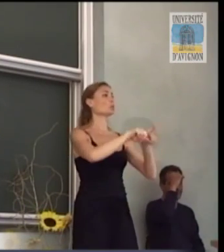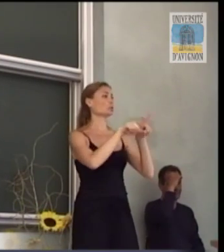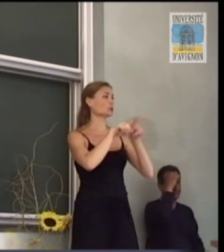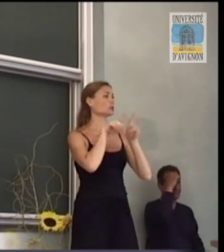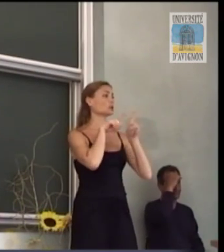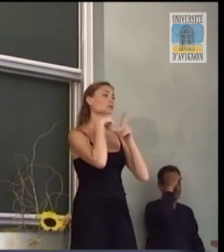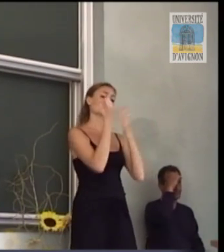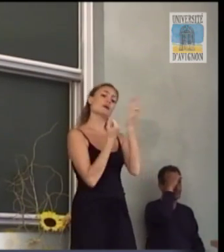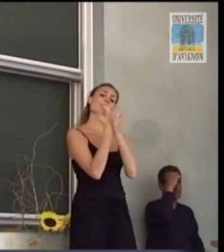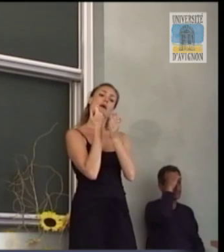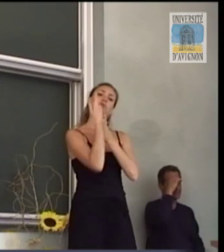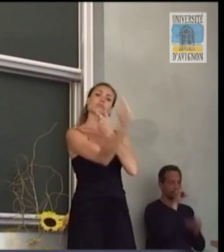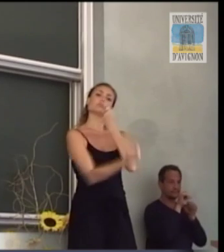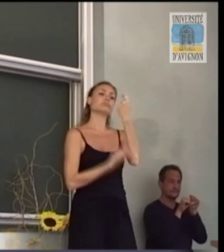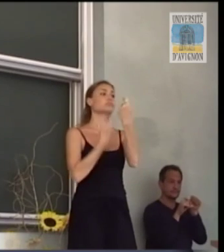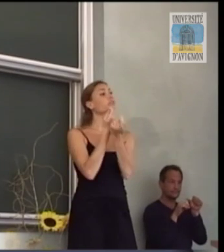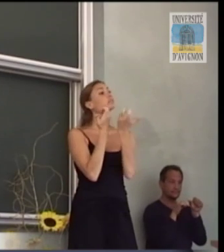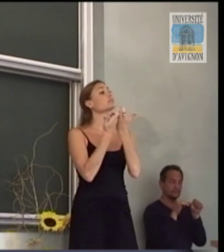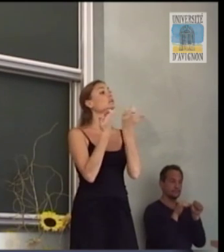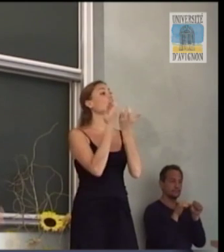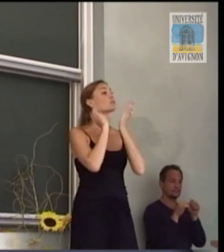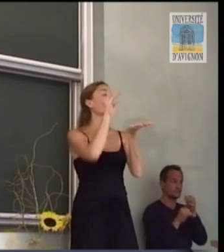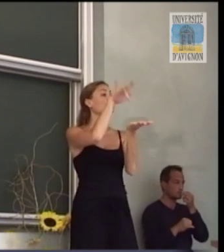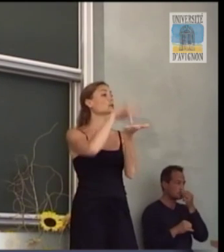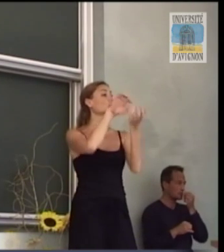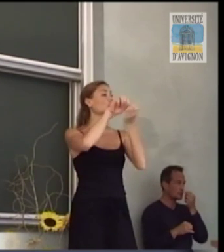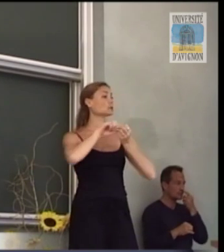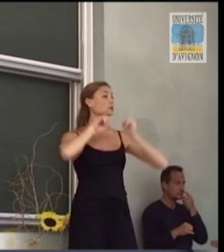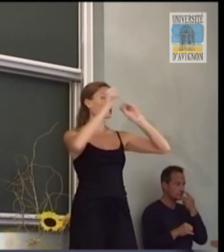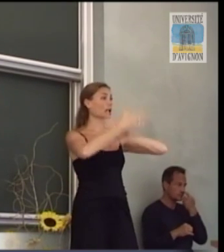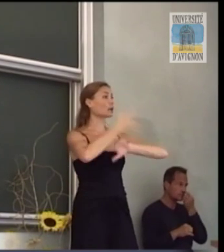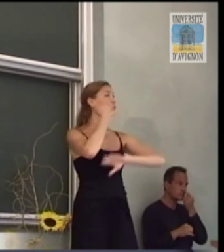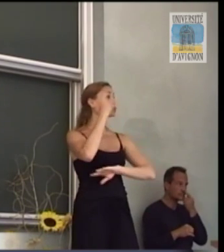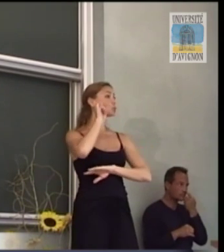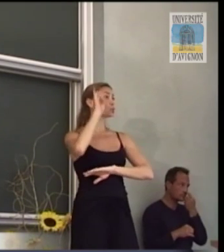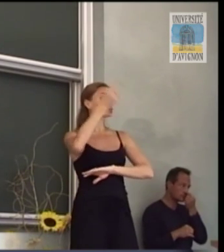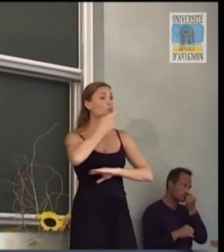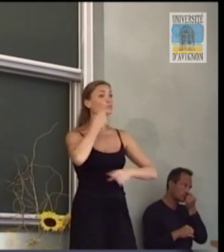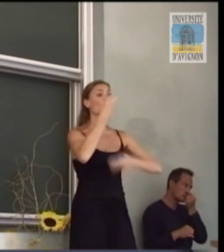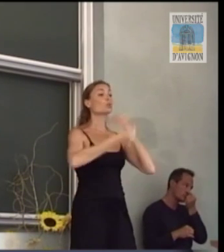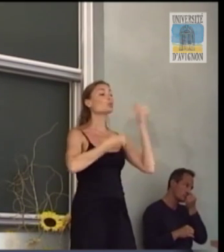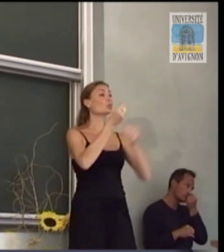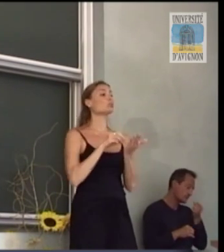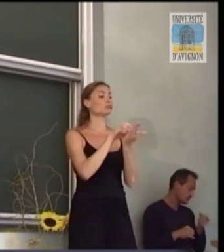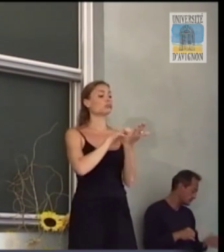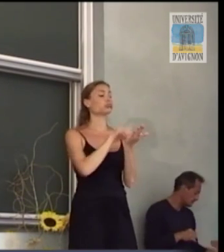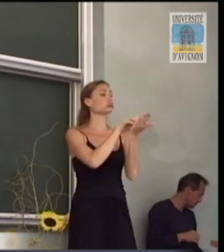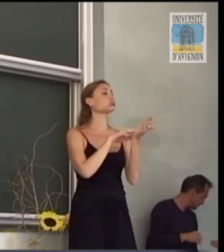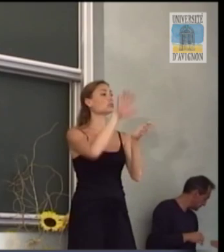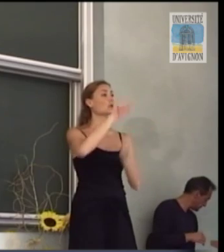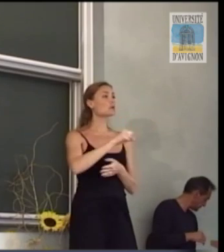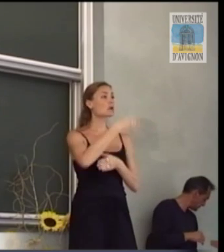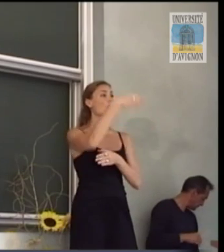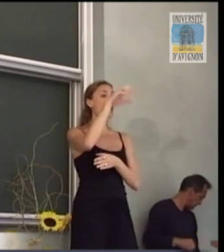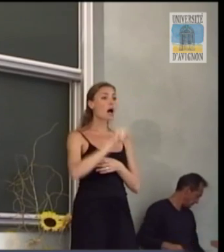et travaillée via Internet ou SMS pour les personnes déficientes auditives, que nous prenons la parole dans de nombreux espaces.